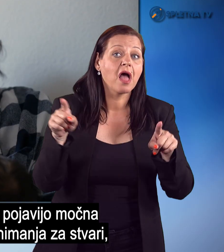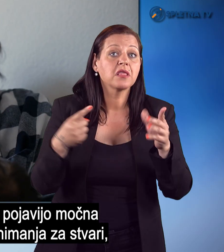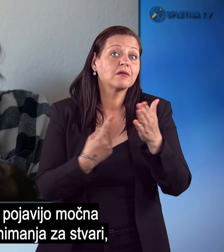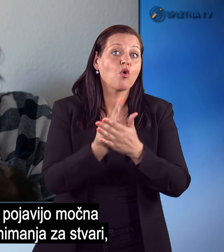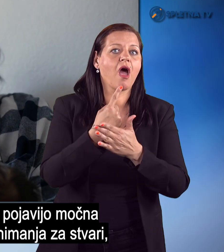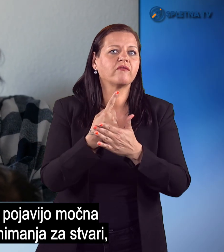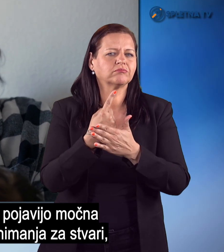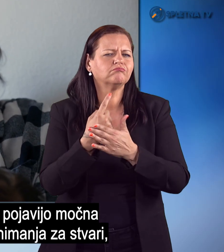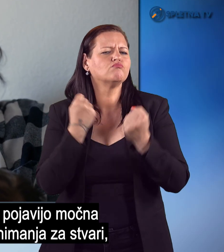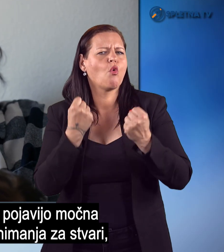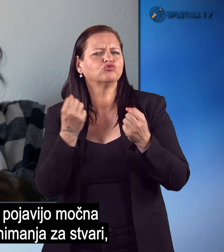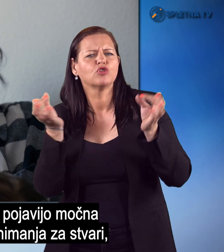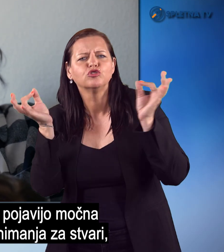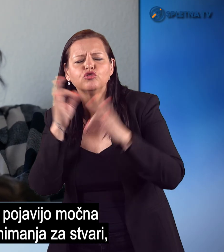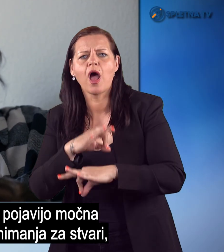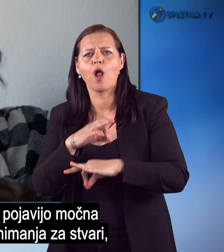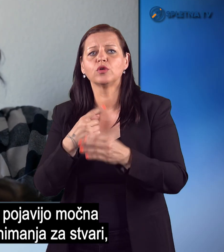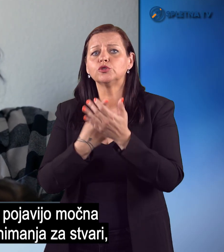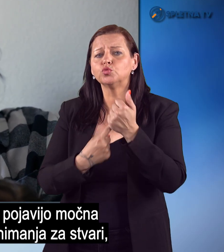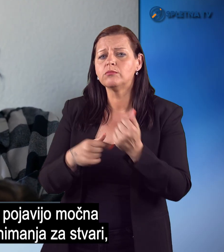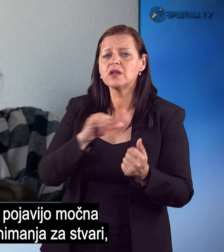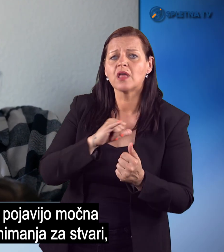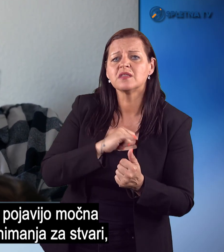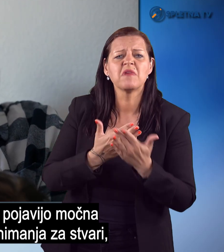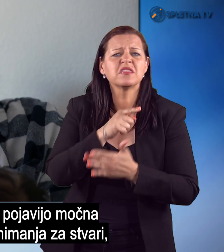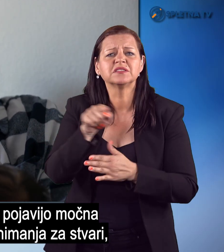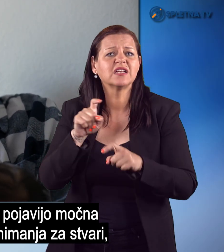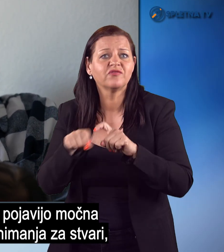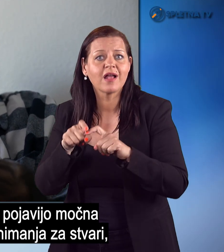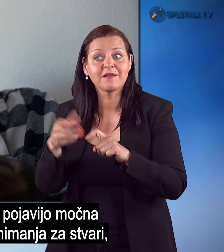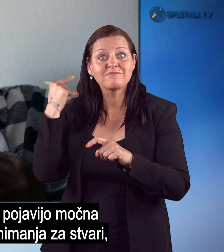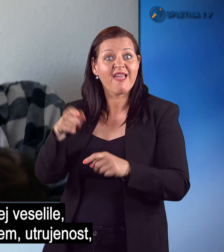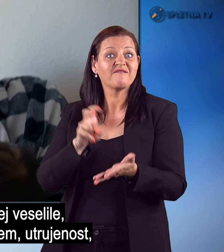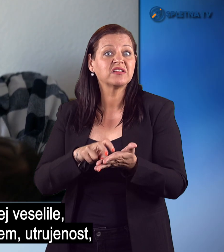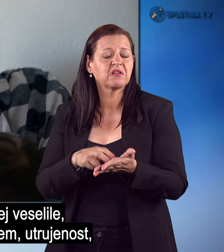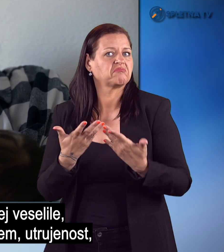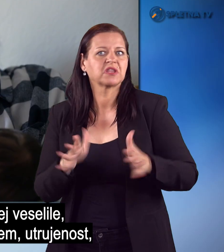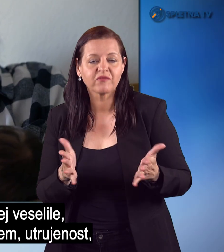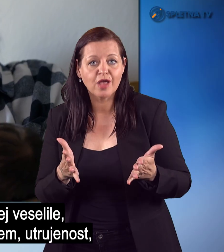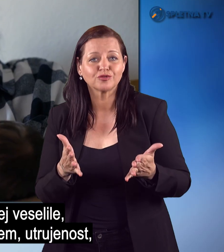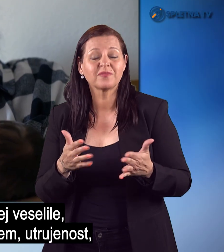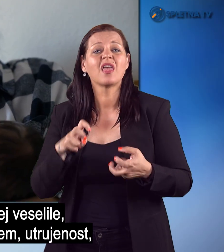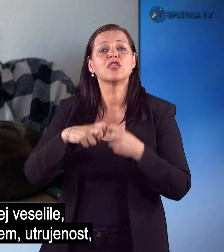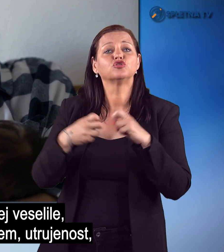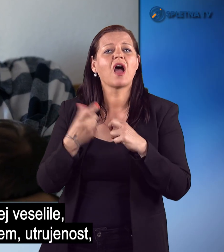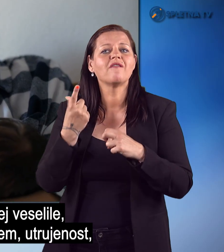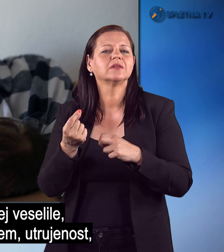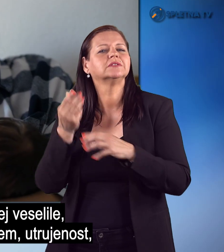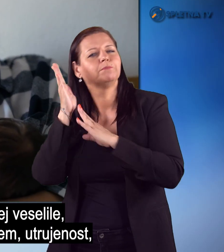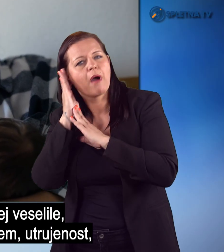Pri nekaterih se pojavijo močna žalost, izguba zanimanja za stvari, ki so jih prej veselile, težave s